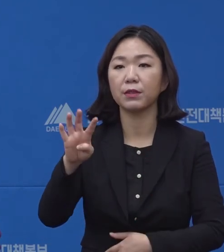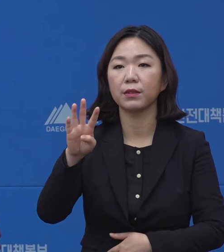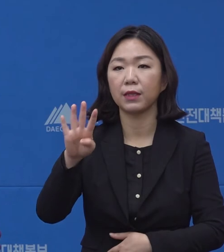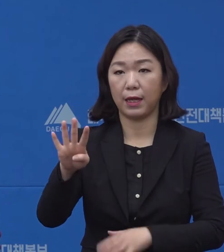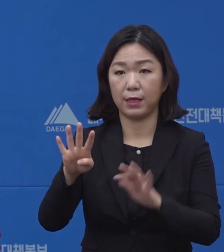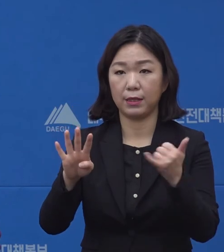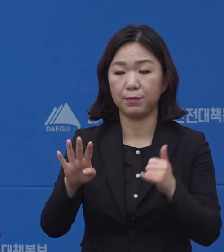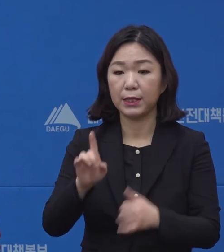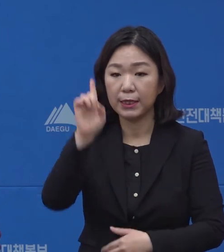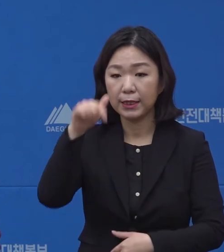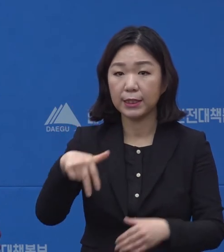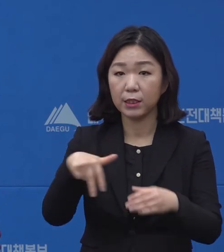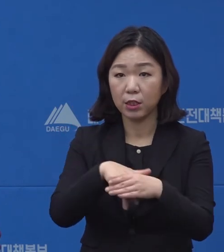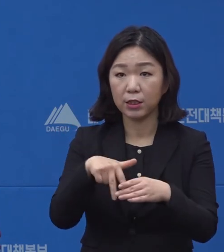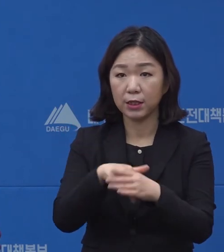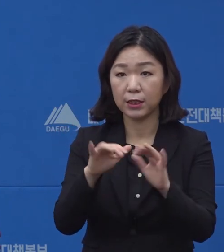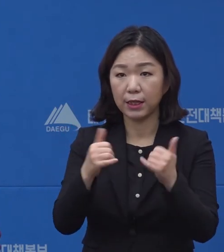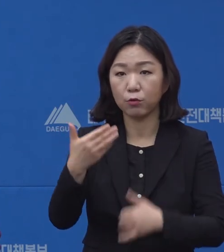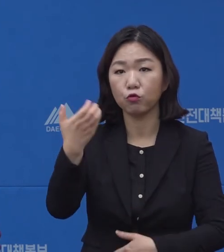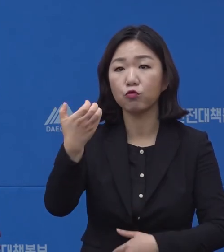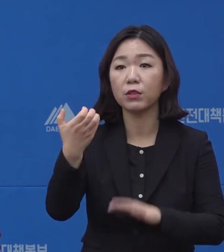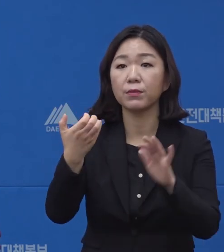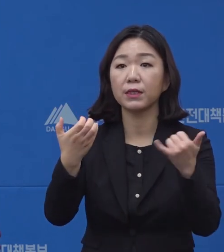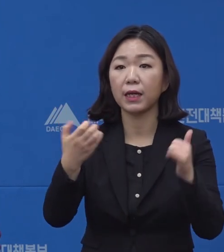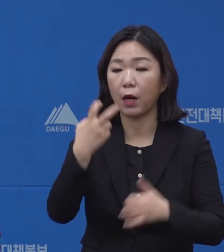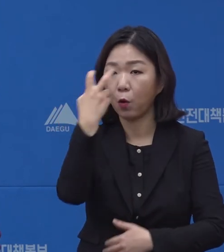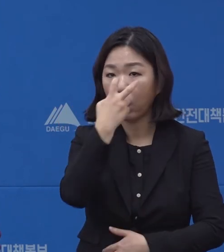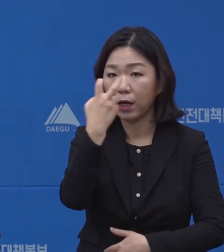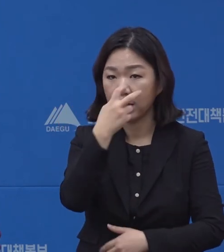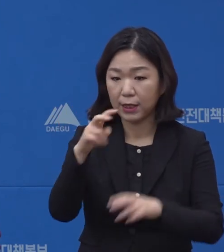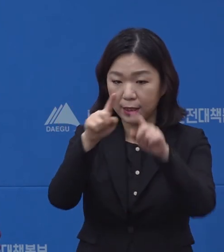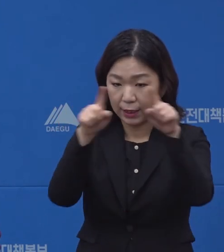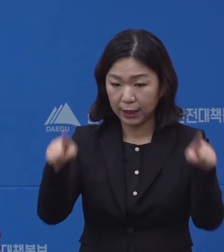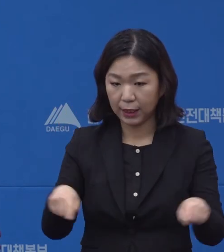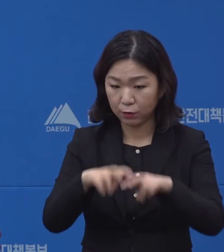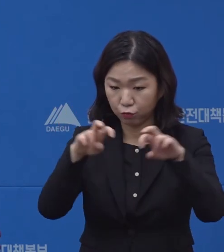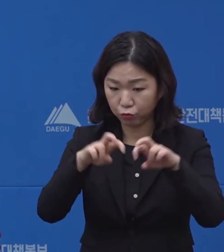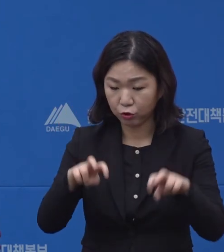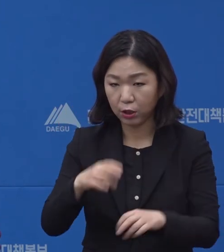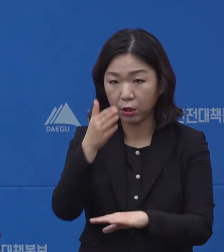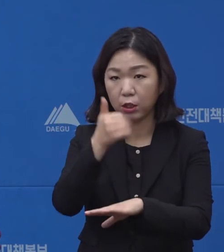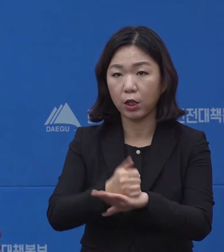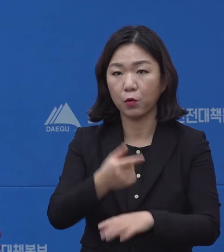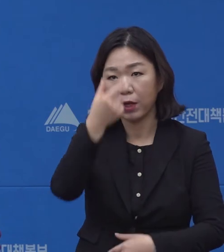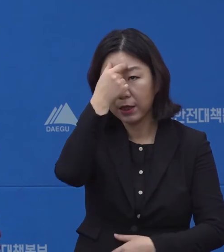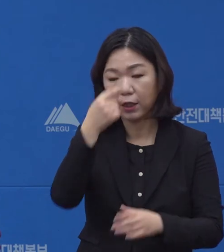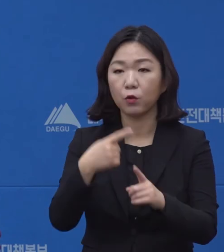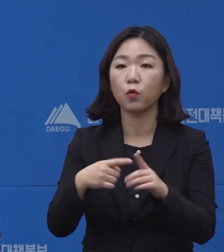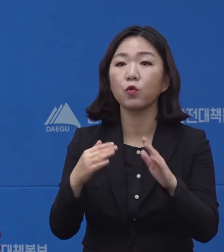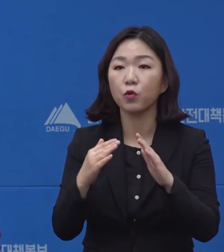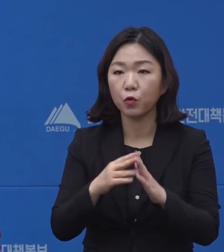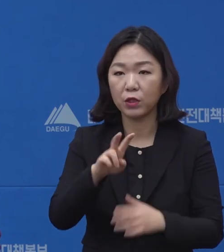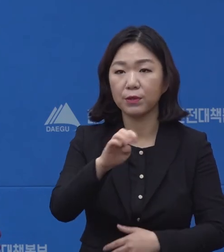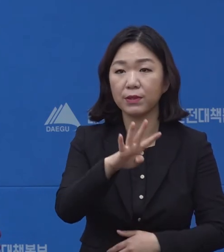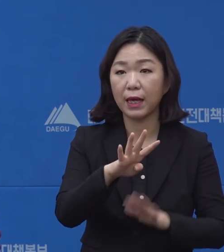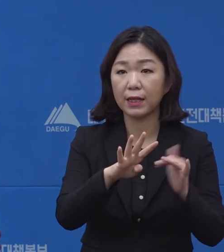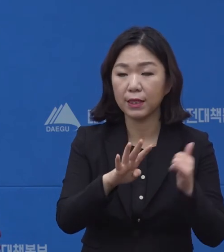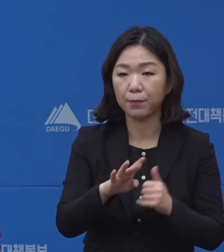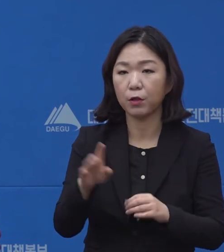신천지 교인 입주자 90명의 관리 카드를 분석한 결과 기독교 24명,